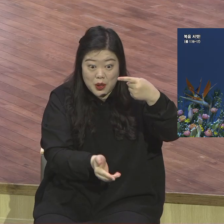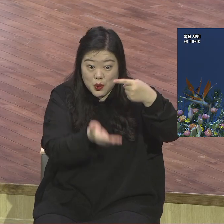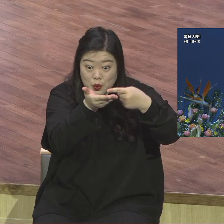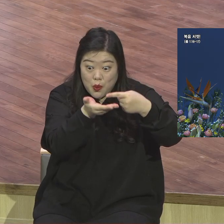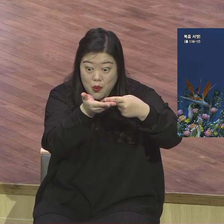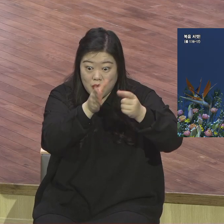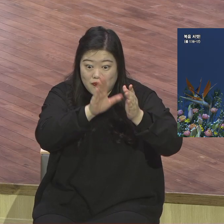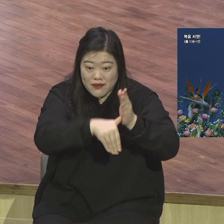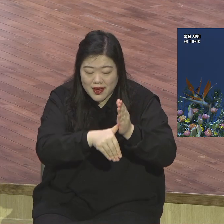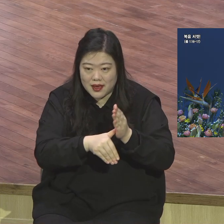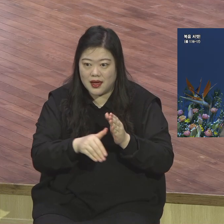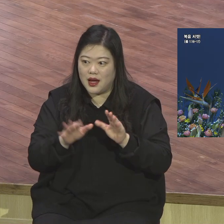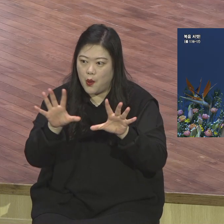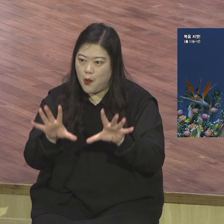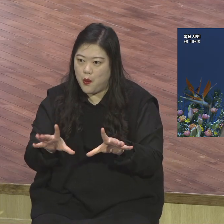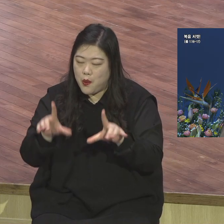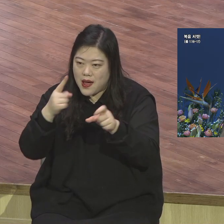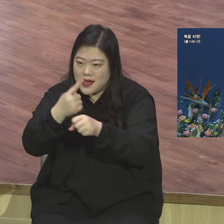있는 것인지